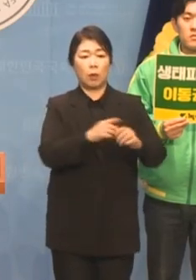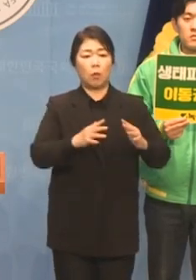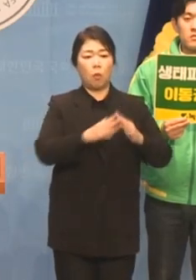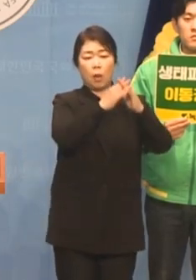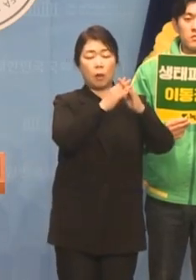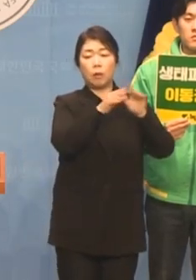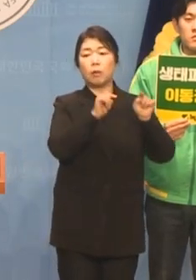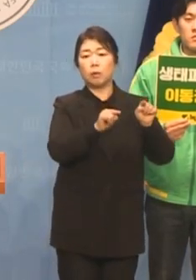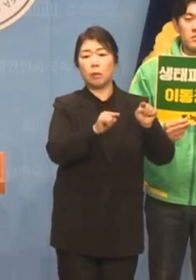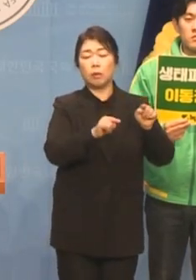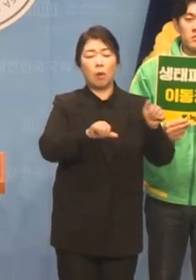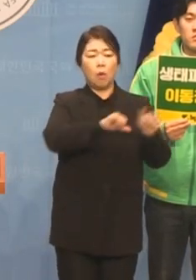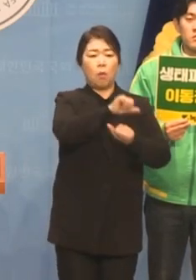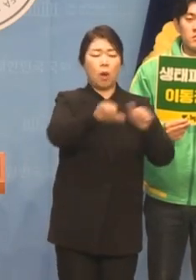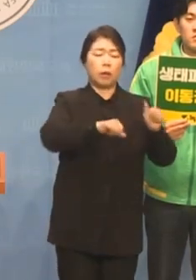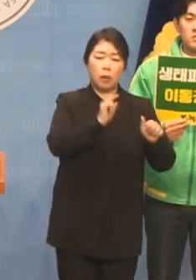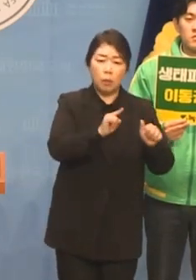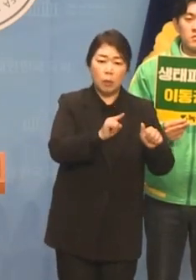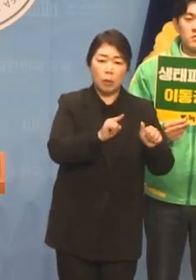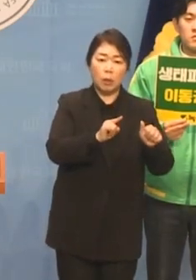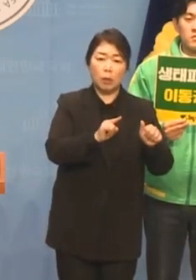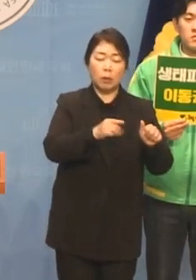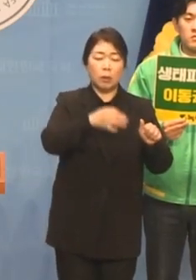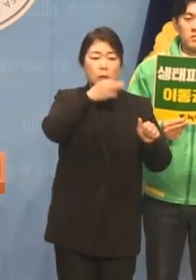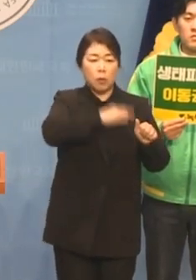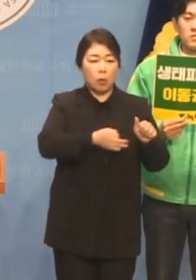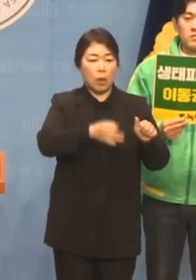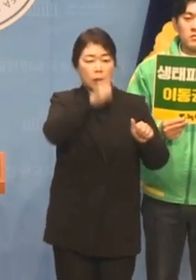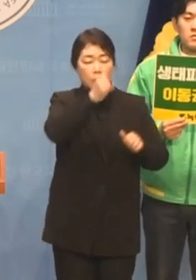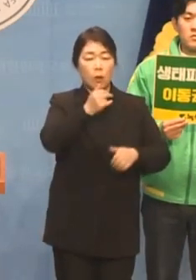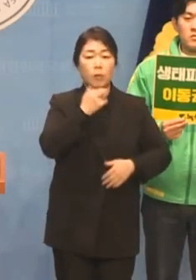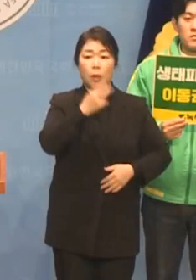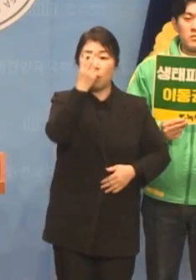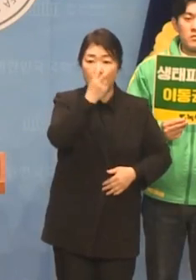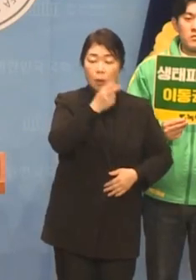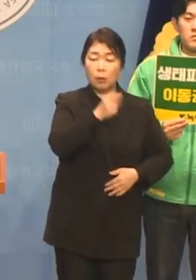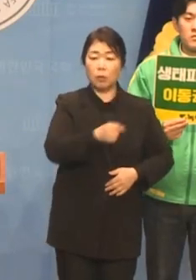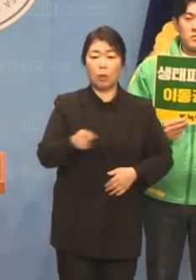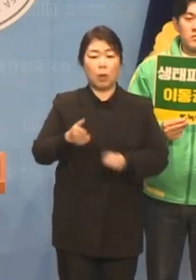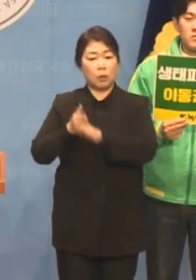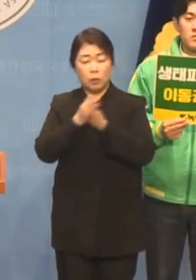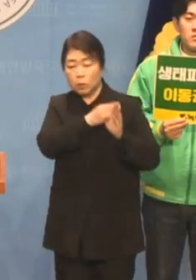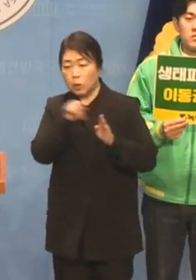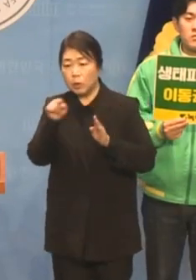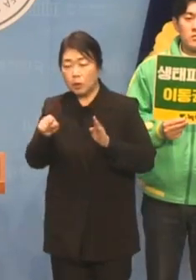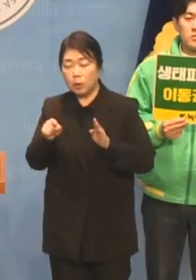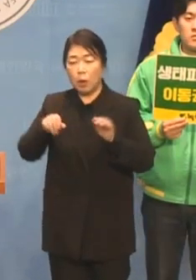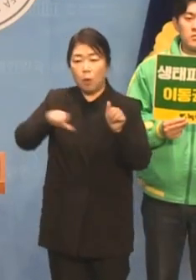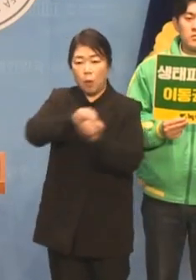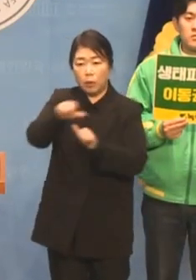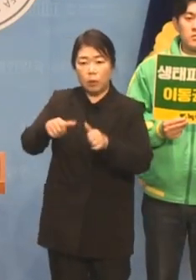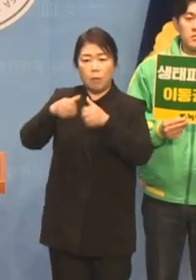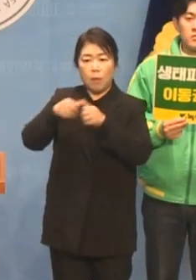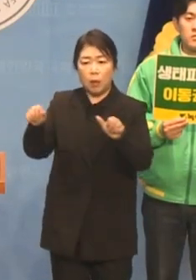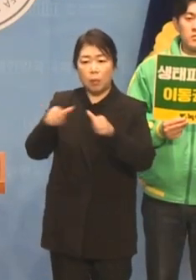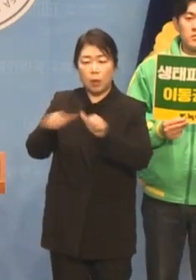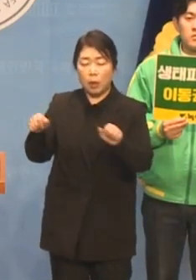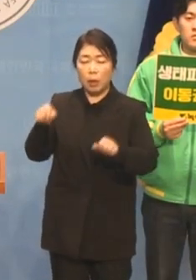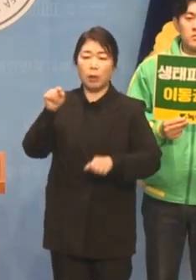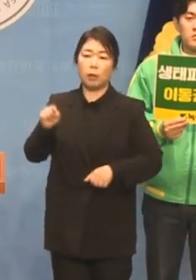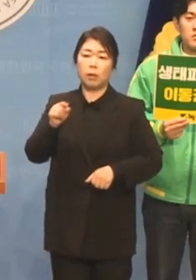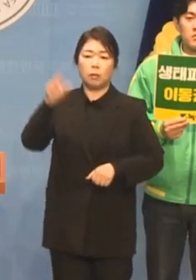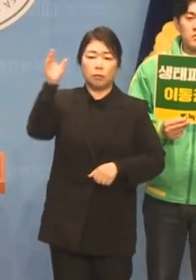건설이 환경에 어떤 영향을 미치는지를 파악하고 다른 한쪽에서는 환경을 파괴하는